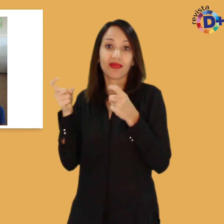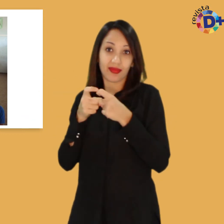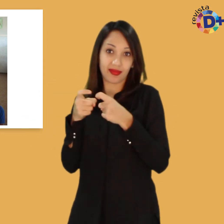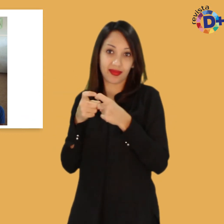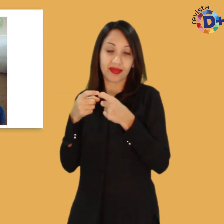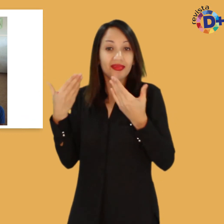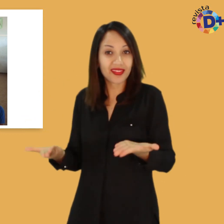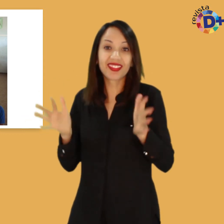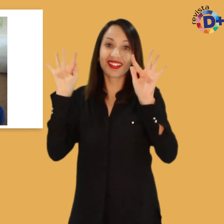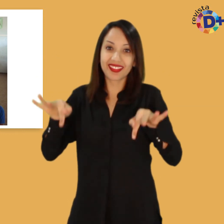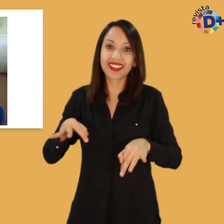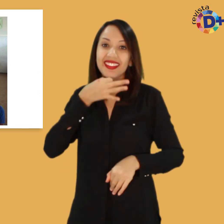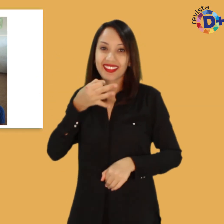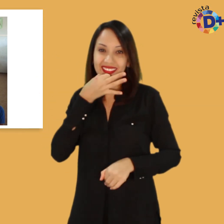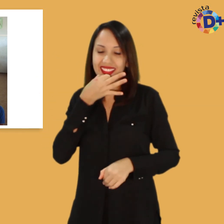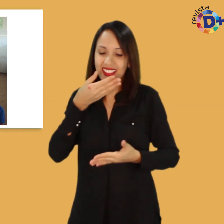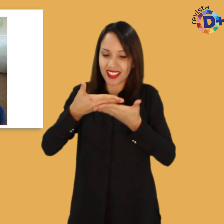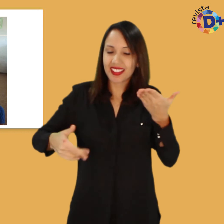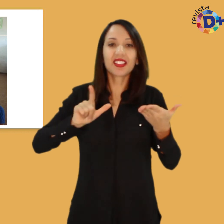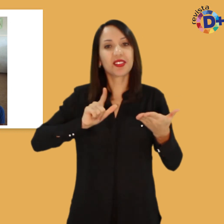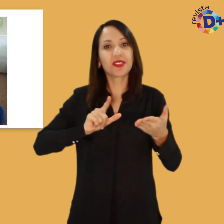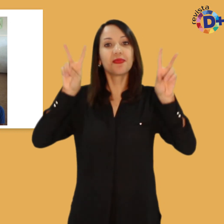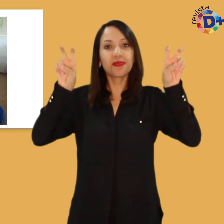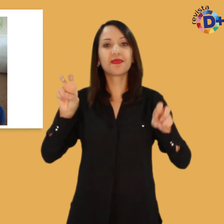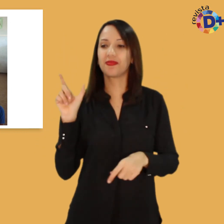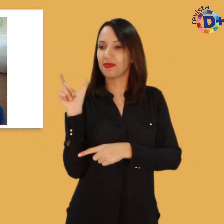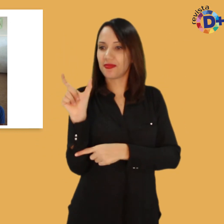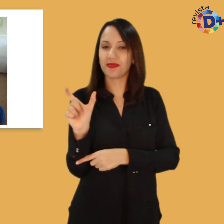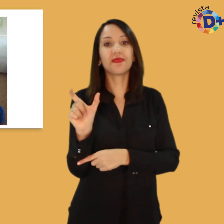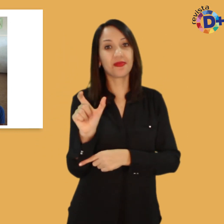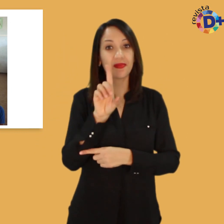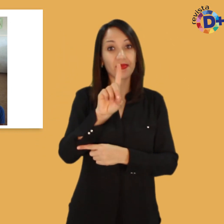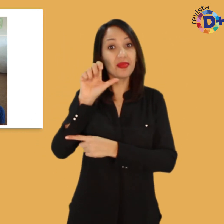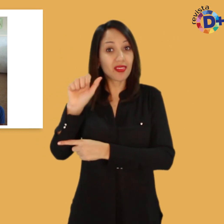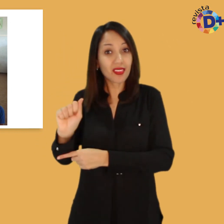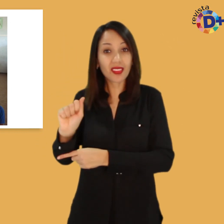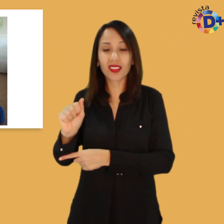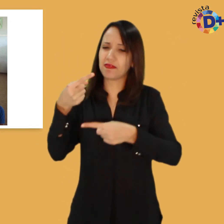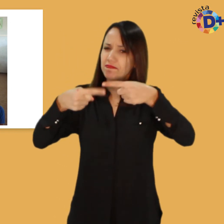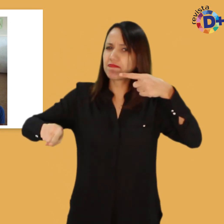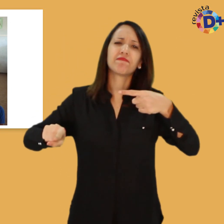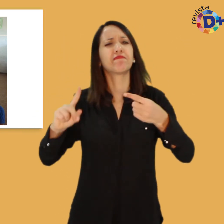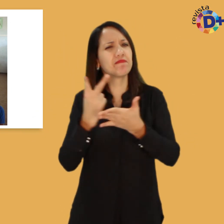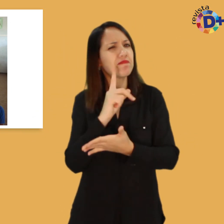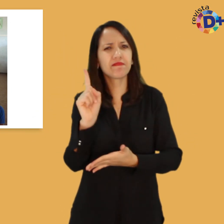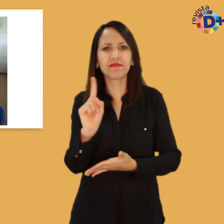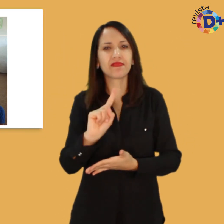para finalizar, ressalto que o uso do termo deficiente auditivo não é inadequado quando se pretende